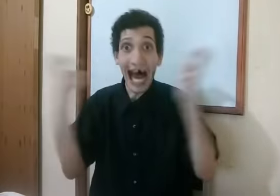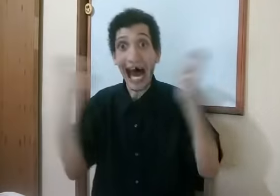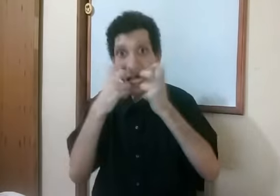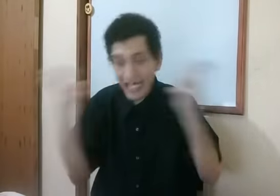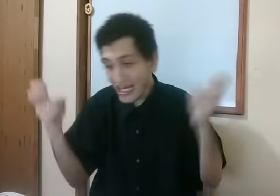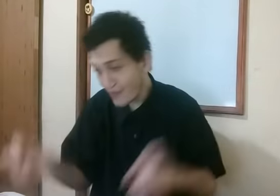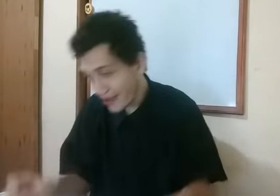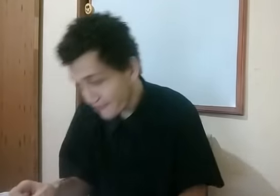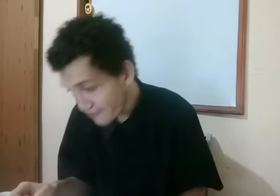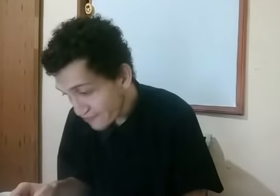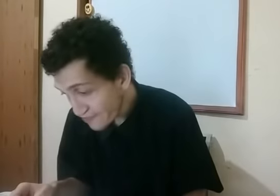grita,